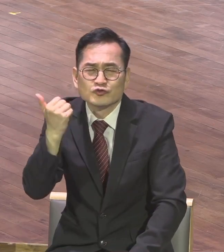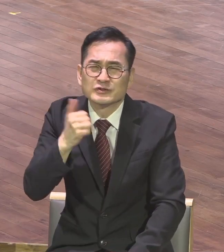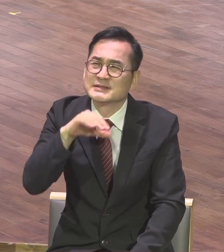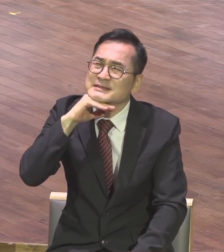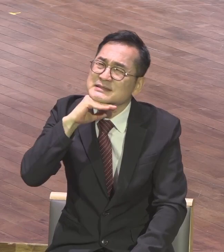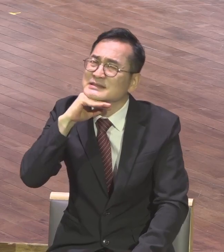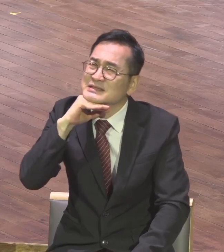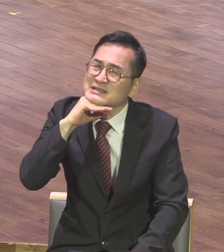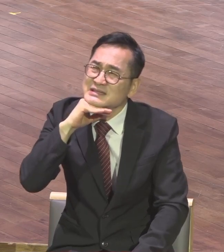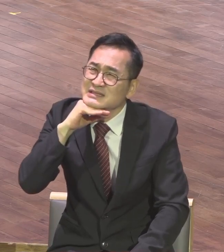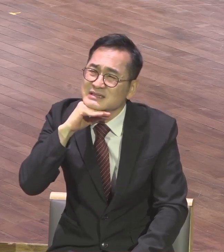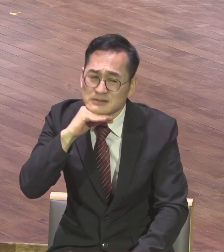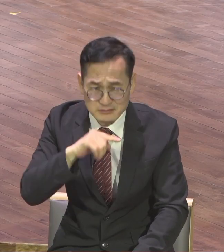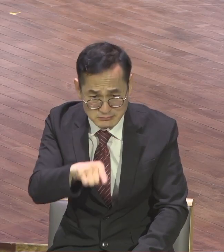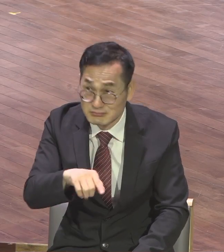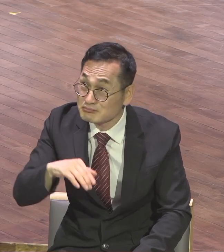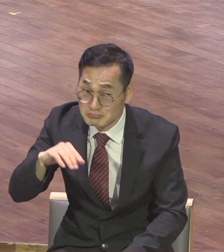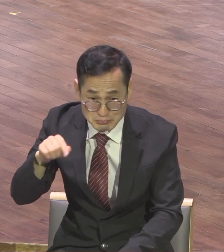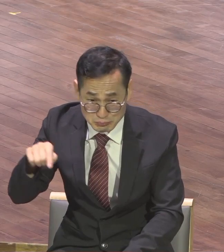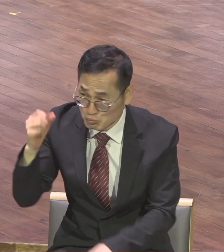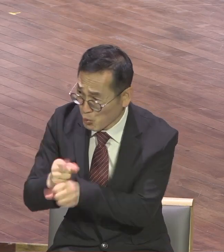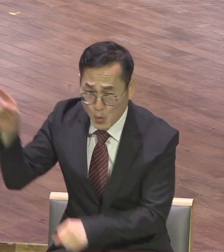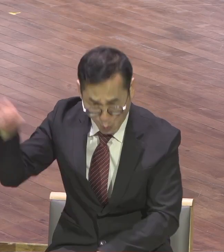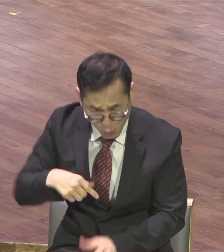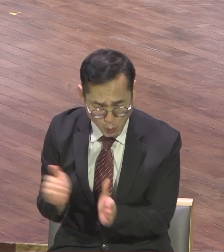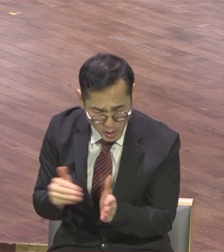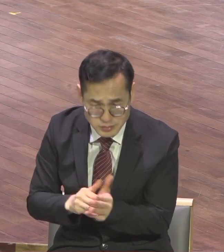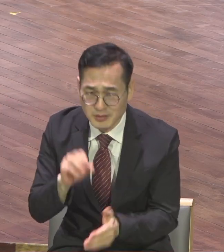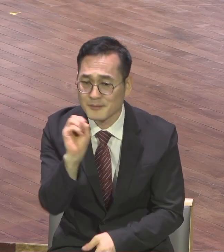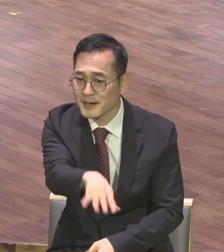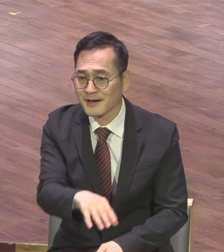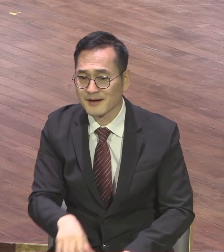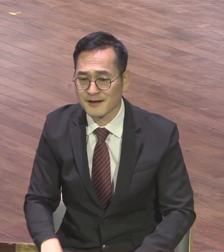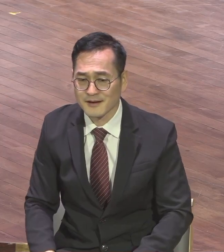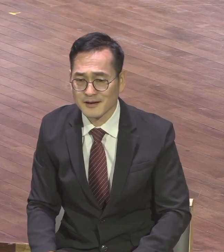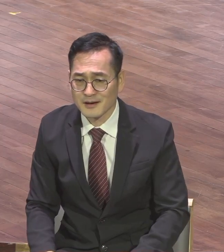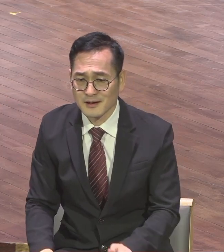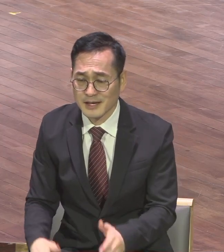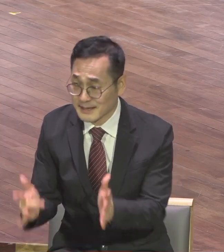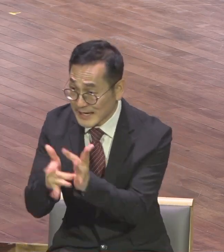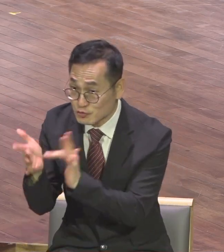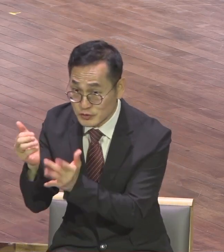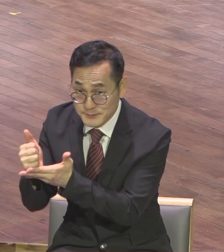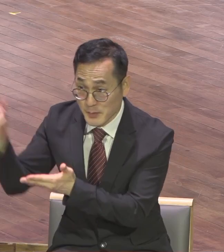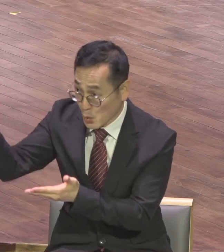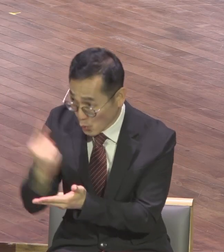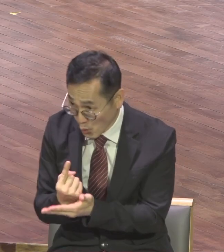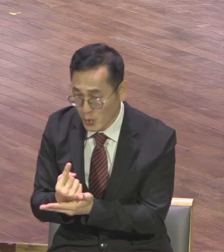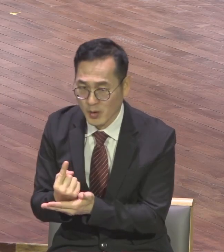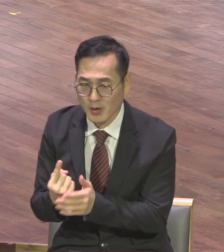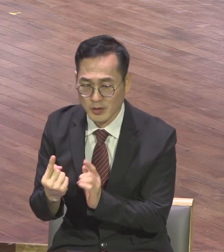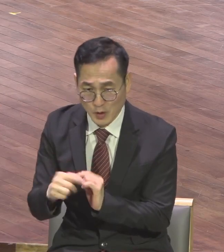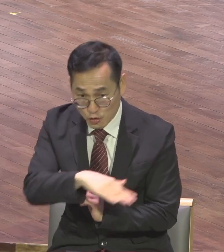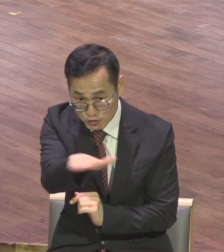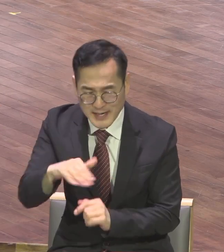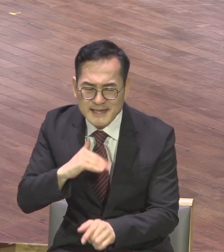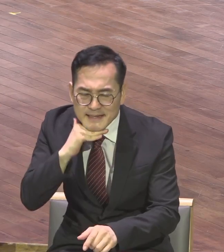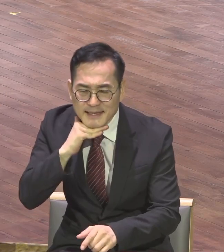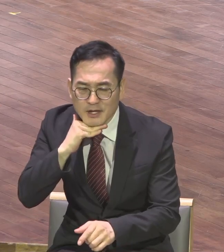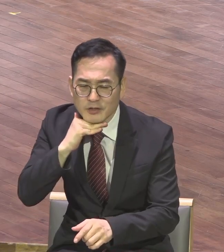왜 우리에게 그리스도가 필요한지를 그 당위성을 설명을 한 것입니다. 우리가